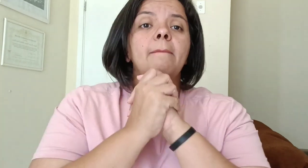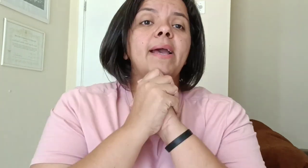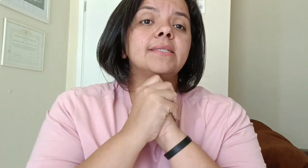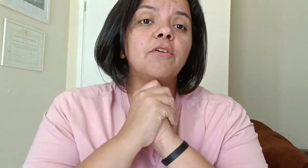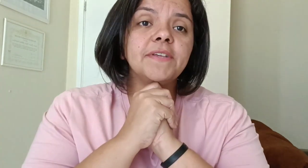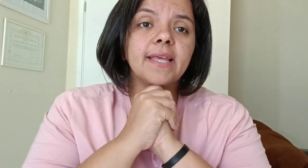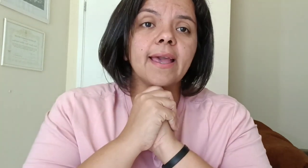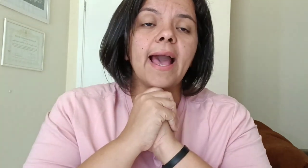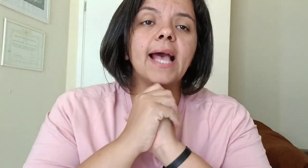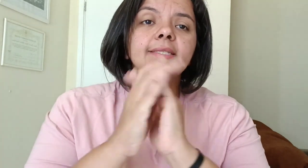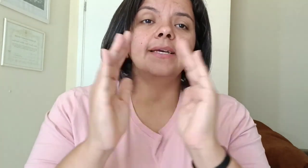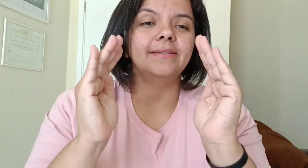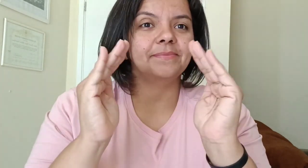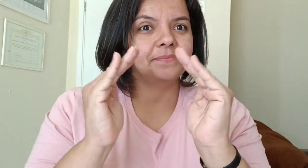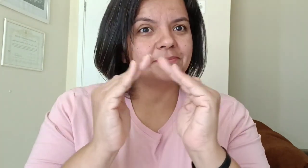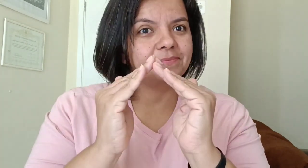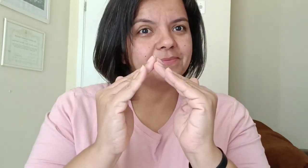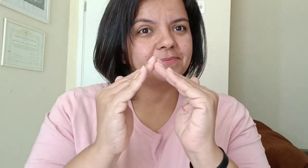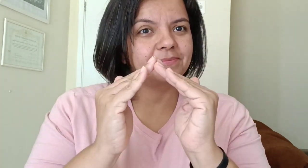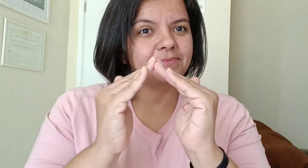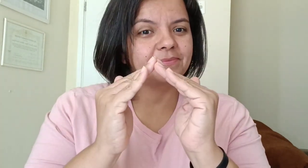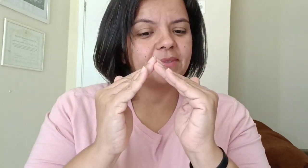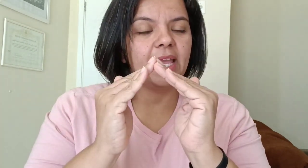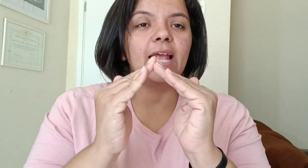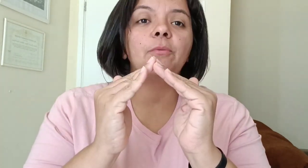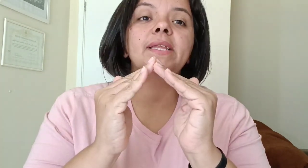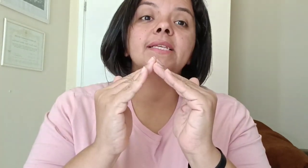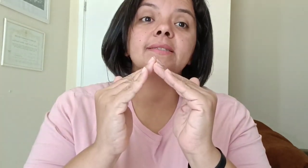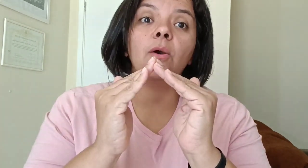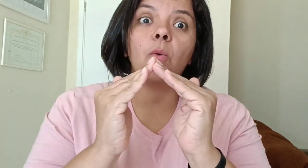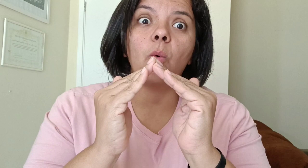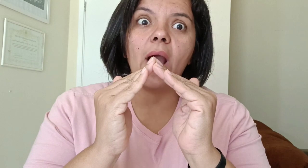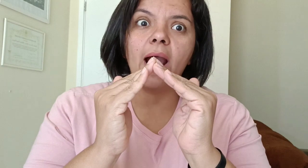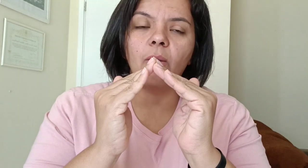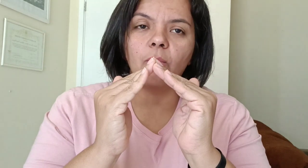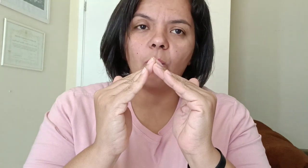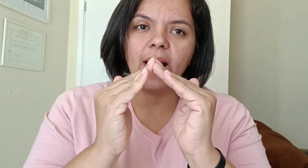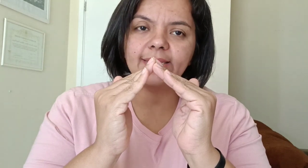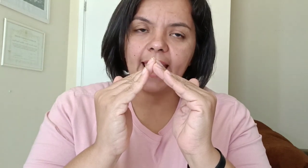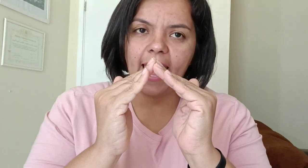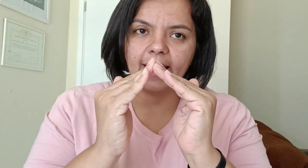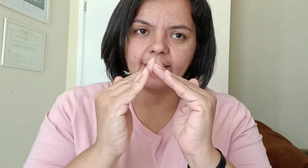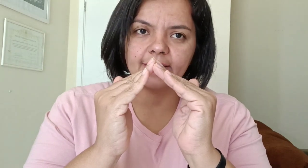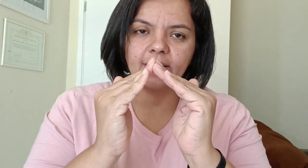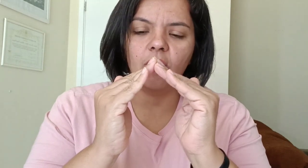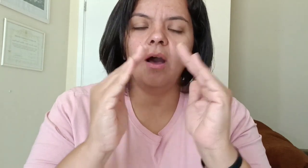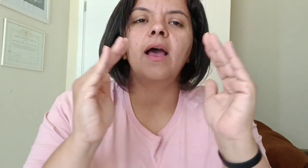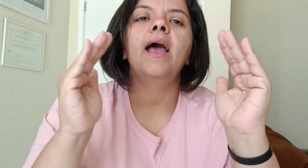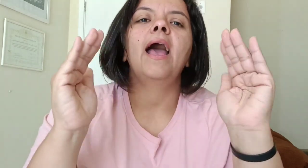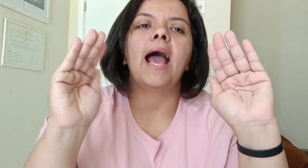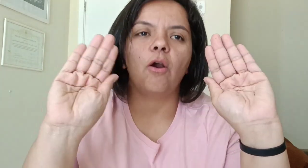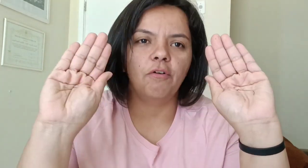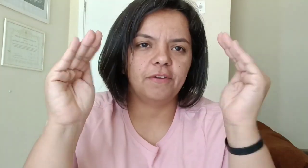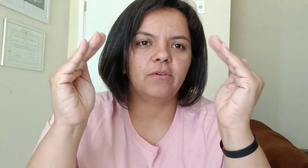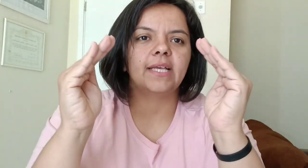Mas se eu fizer casa, ela obedeceu quais regras? Ó, a configuração